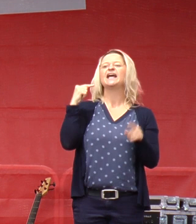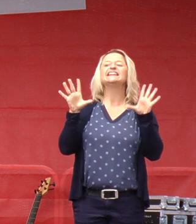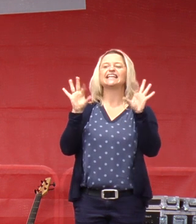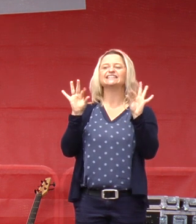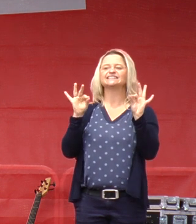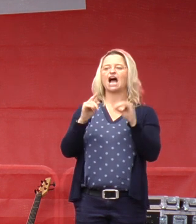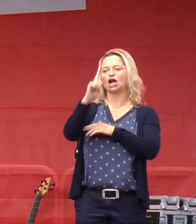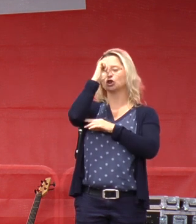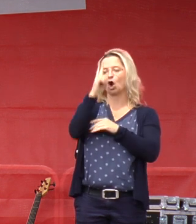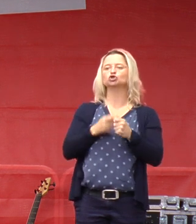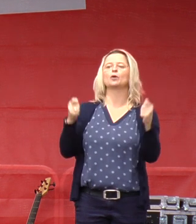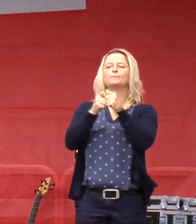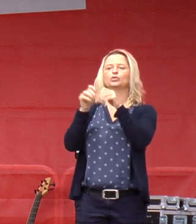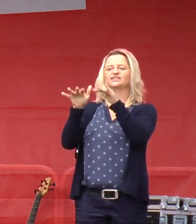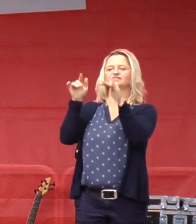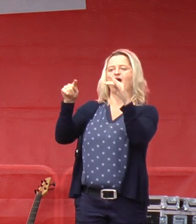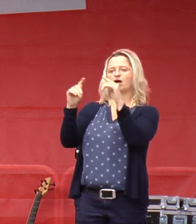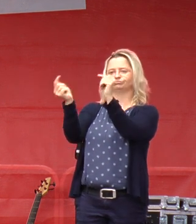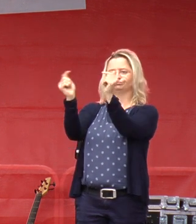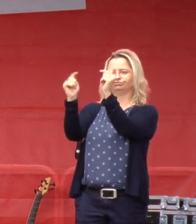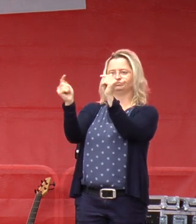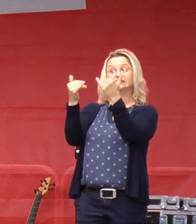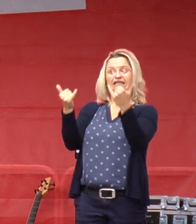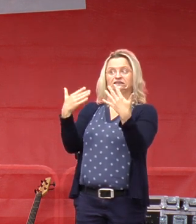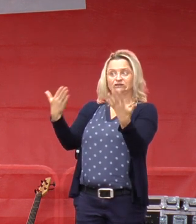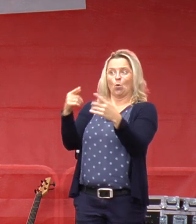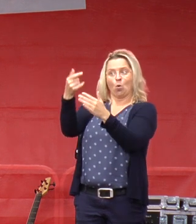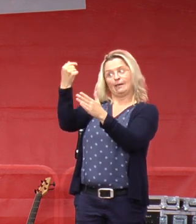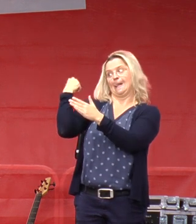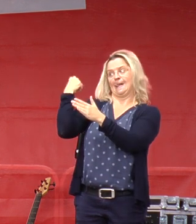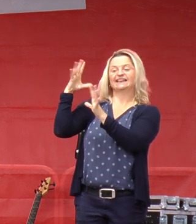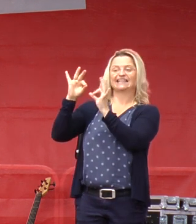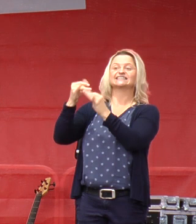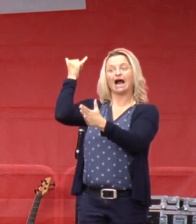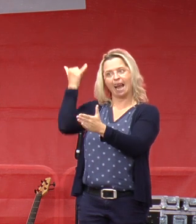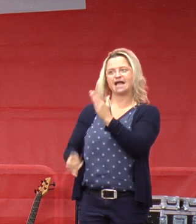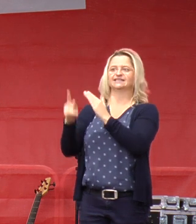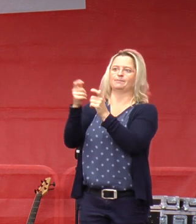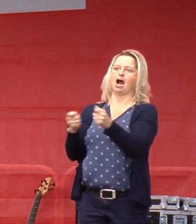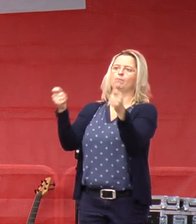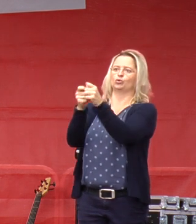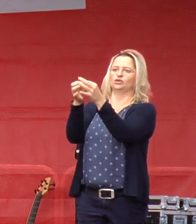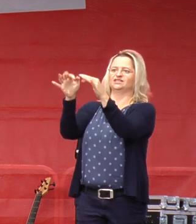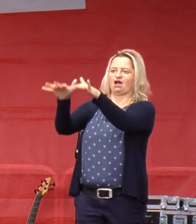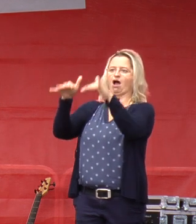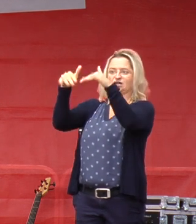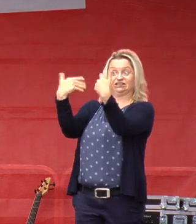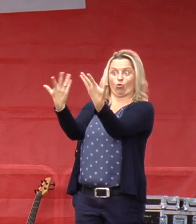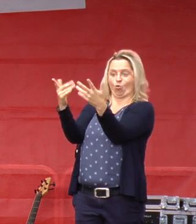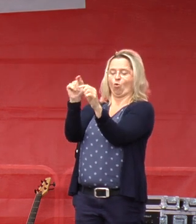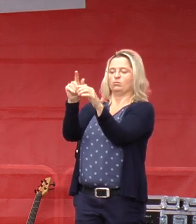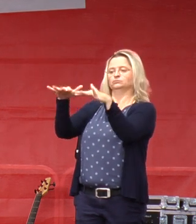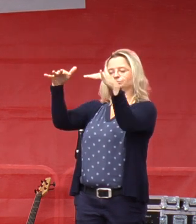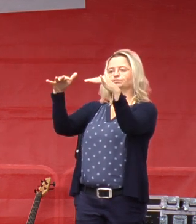Bundestag getagt und zum letzten Mal in der jetzigen Zusammensetzung. Nun hatte ja in den letzten Wochen, hat vielleicht auch ein bisschen was